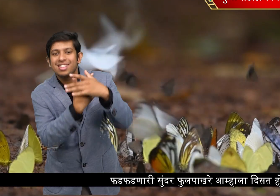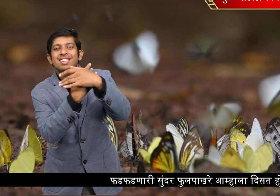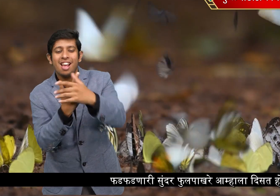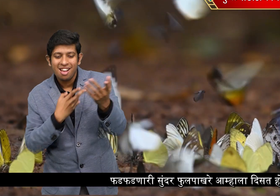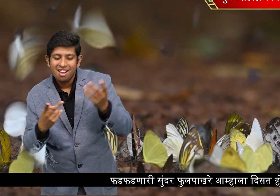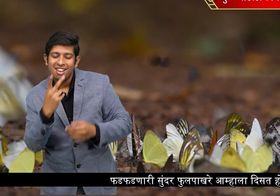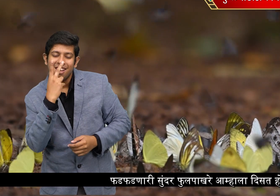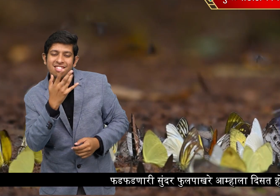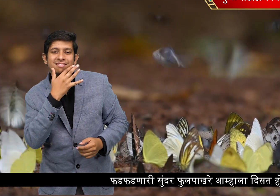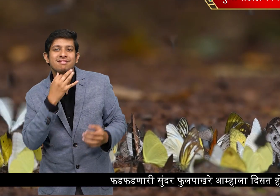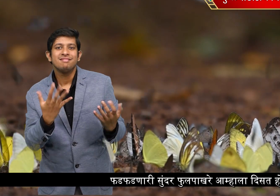होती.